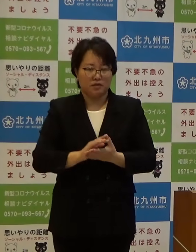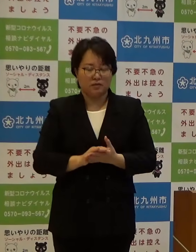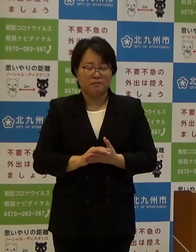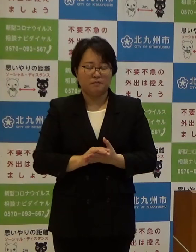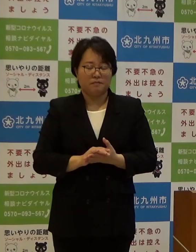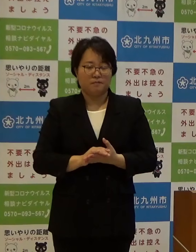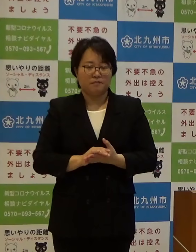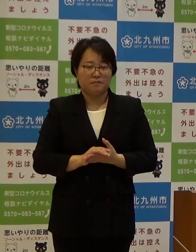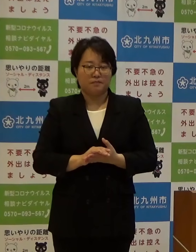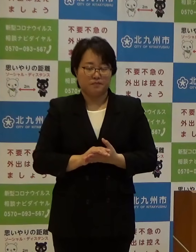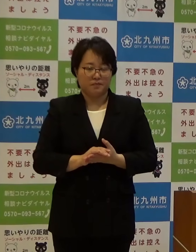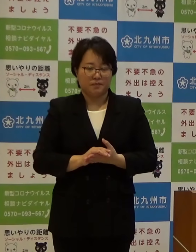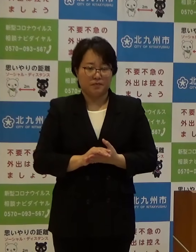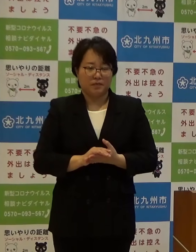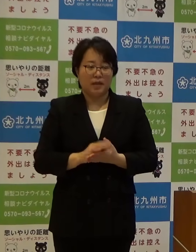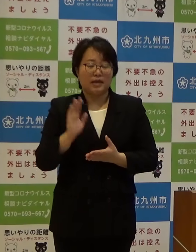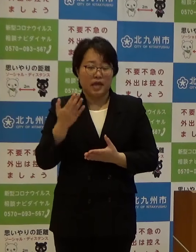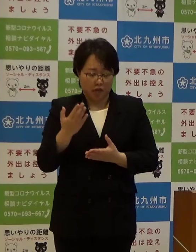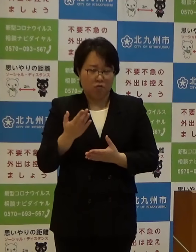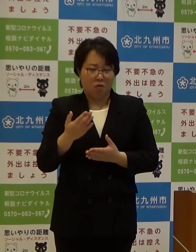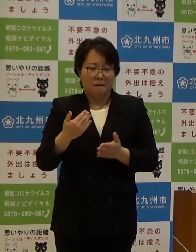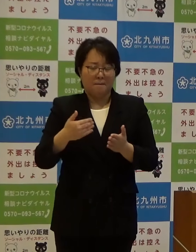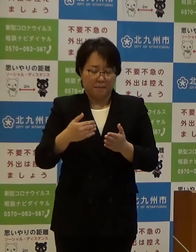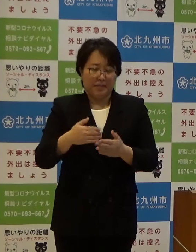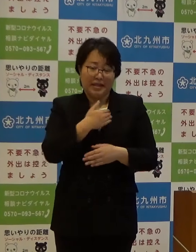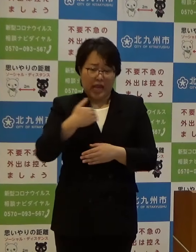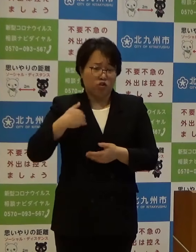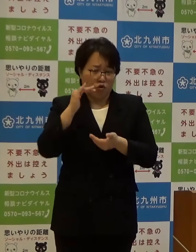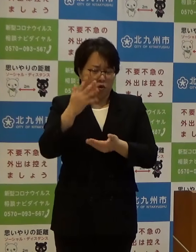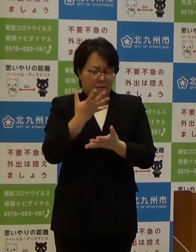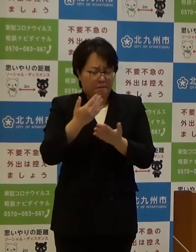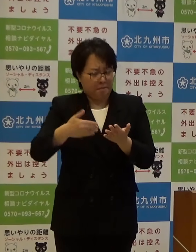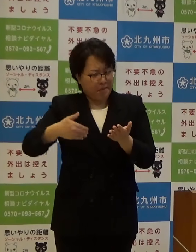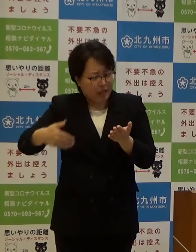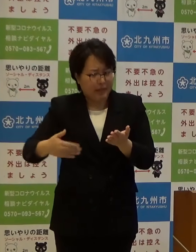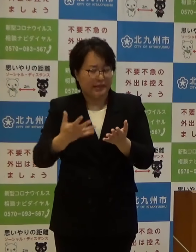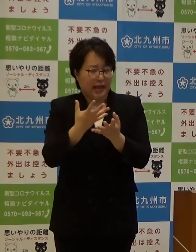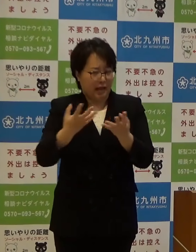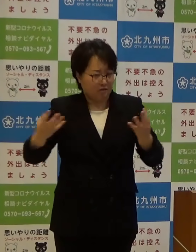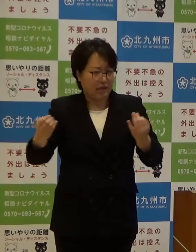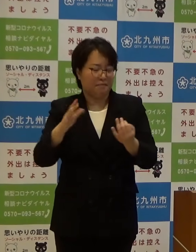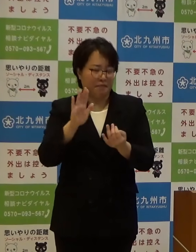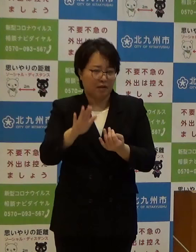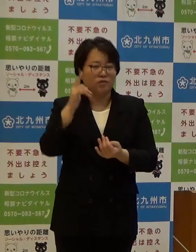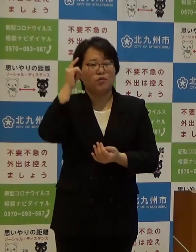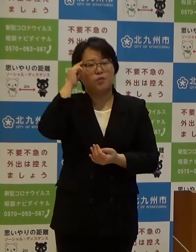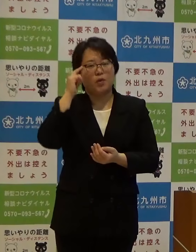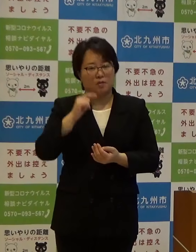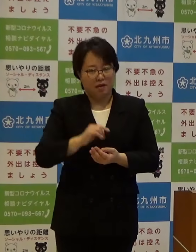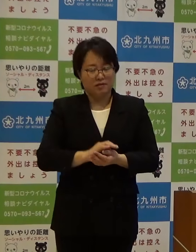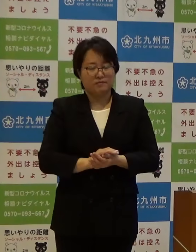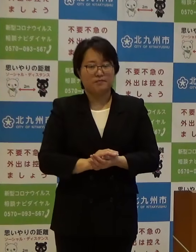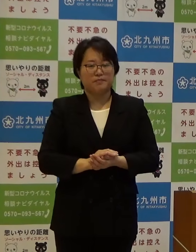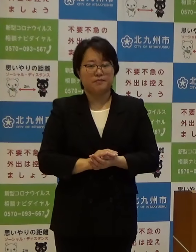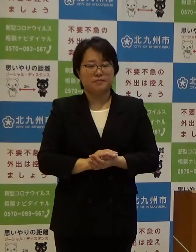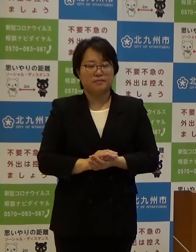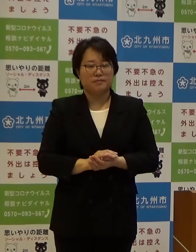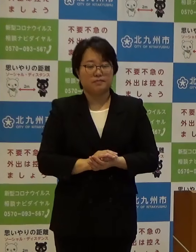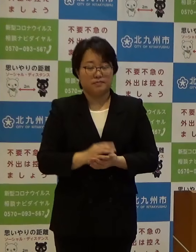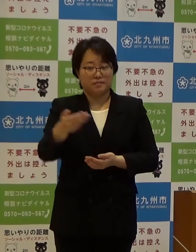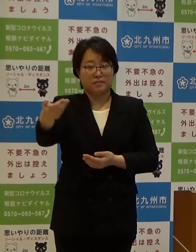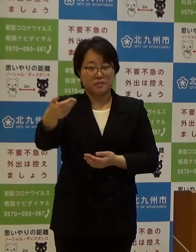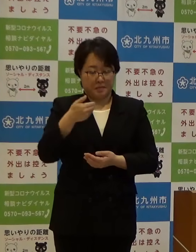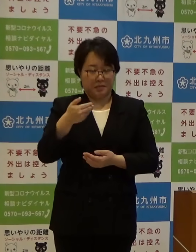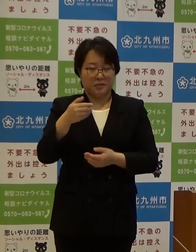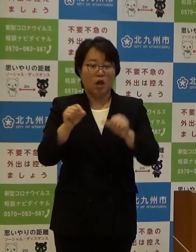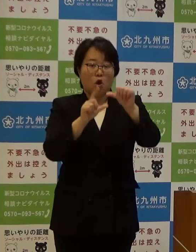が、まだまだやれる余地があるというふうに感じております。 ゴールデンウィークを